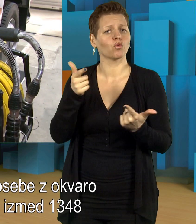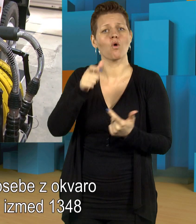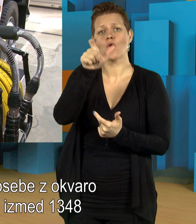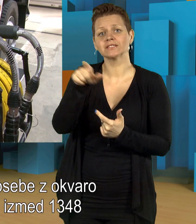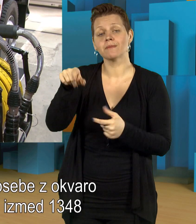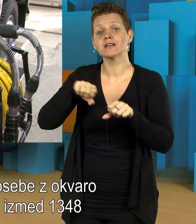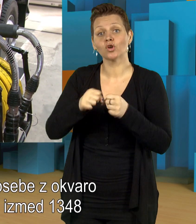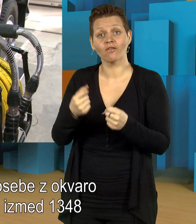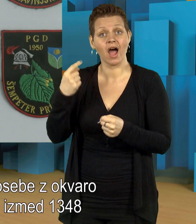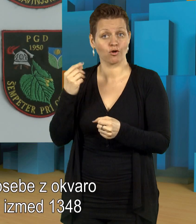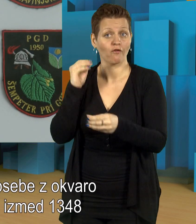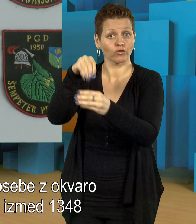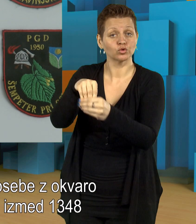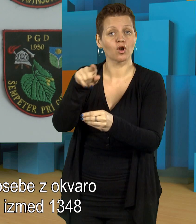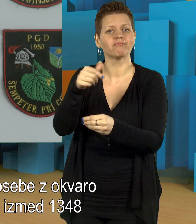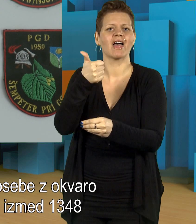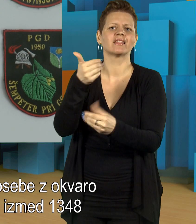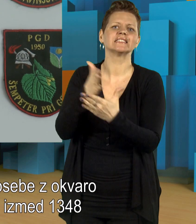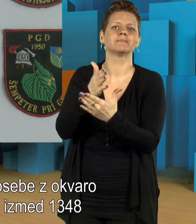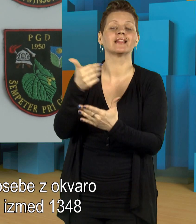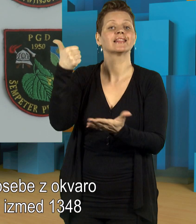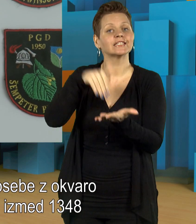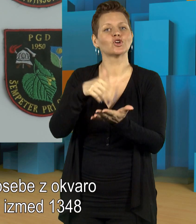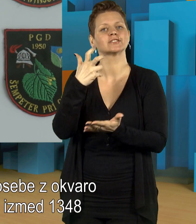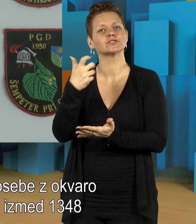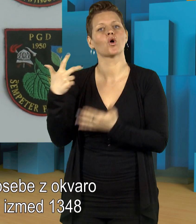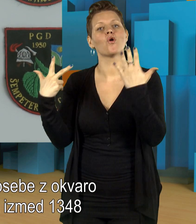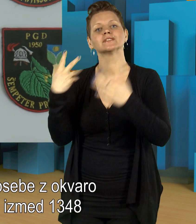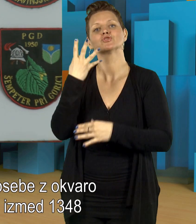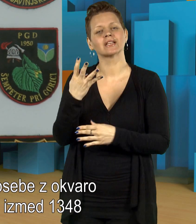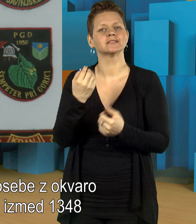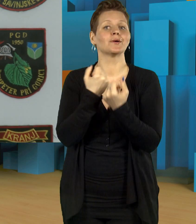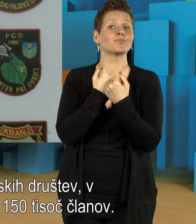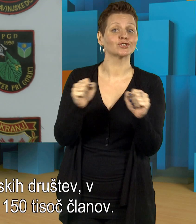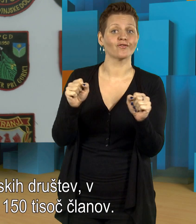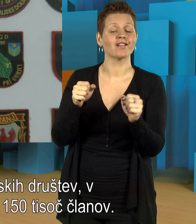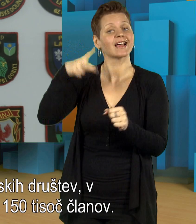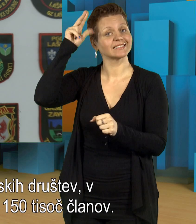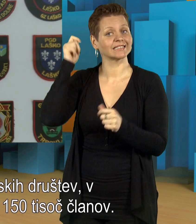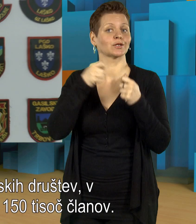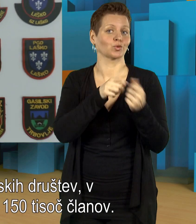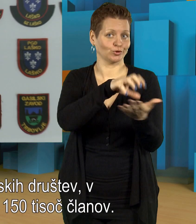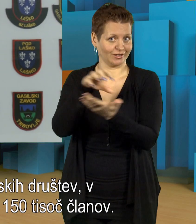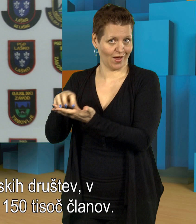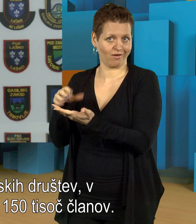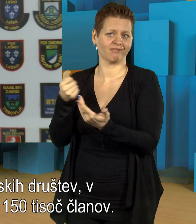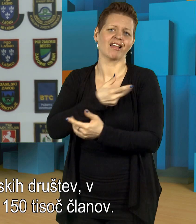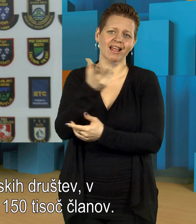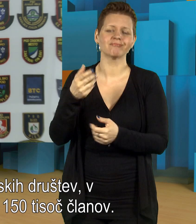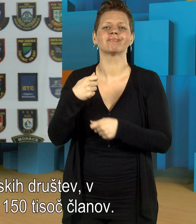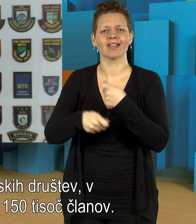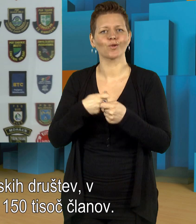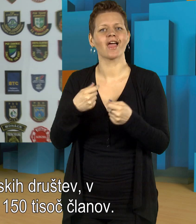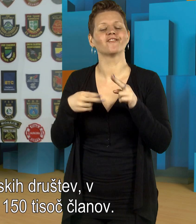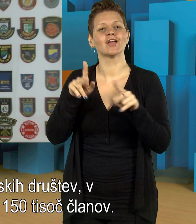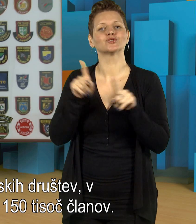Sicer pa se lahko osebe z okvaro sluha vključijo v eno izmed 1348 prostovoljnih gasilskih društev,